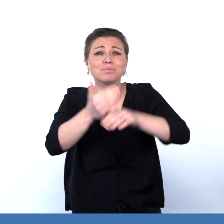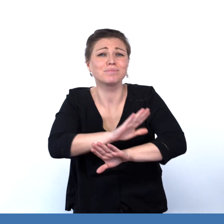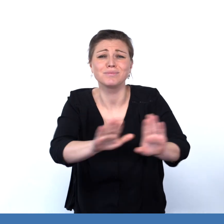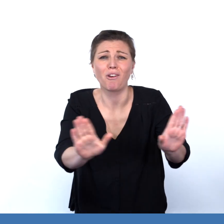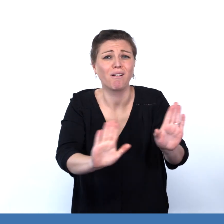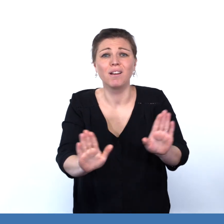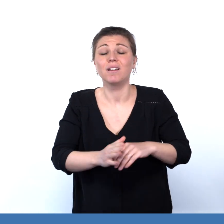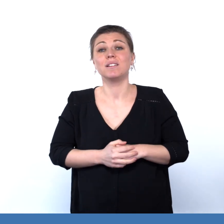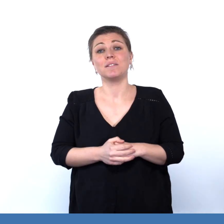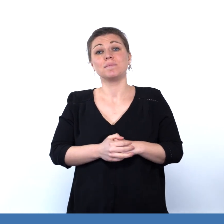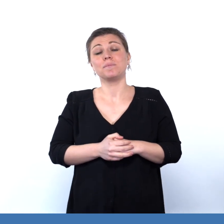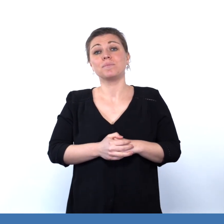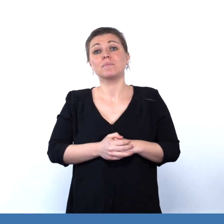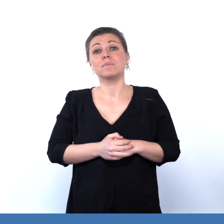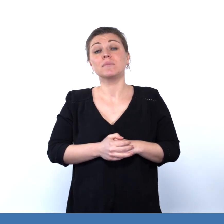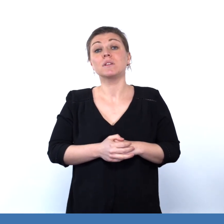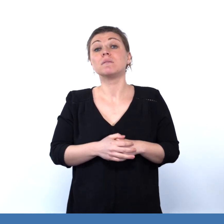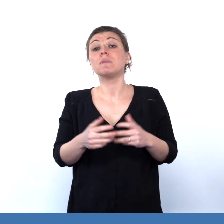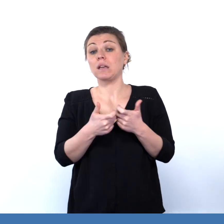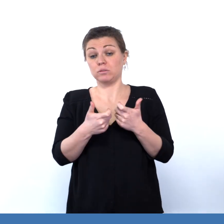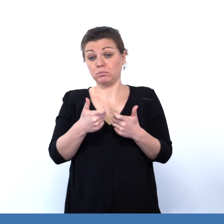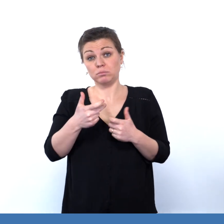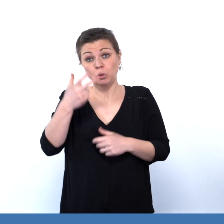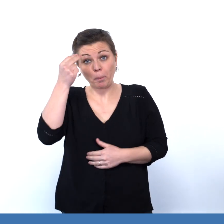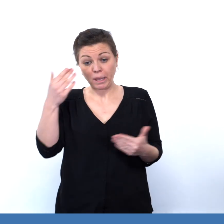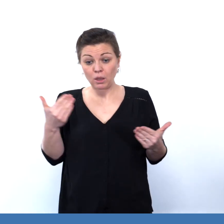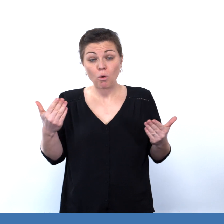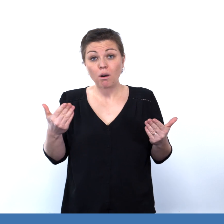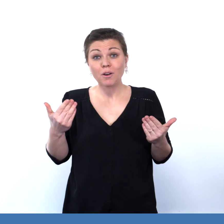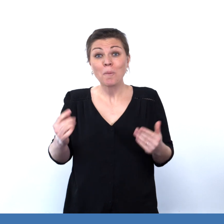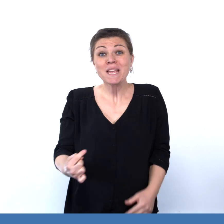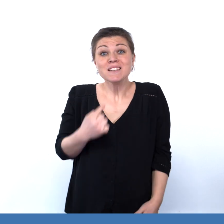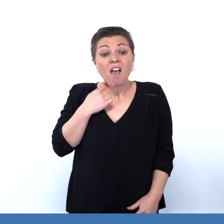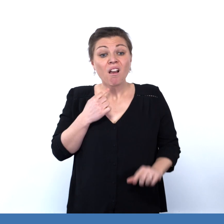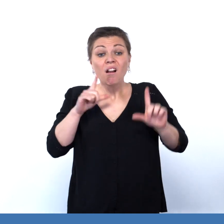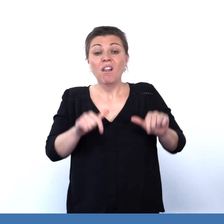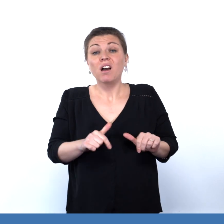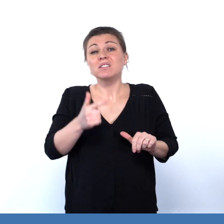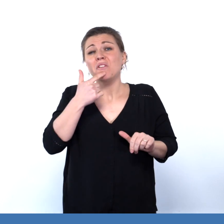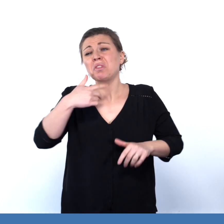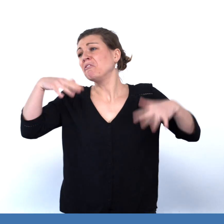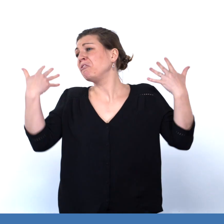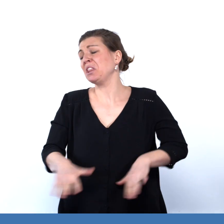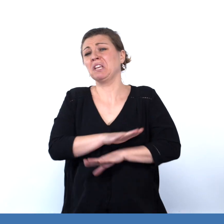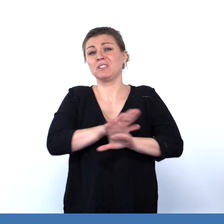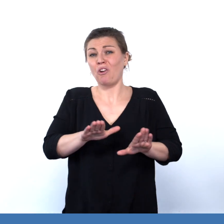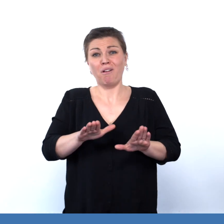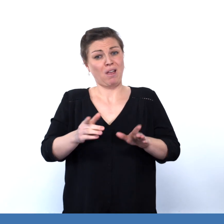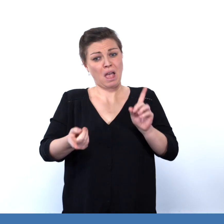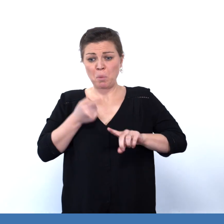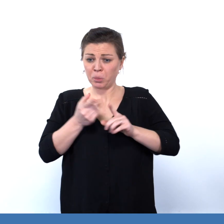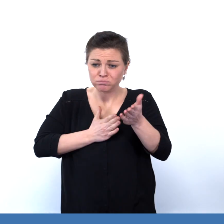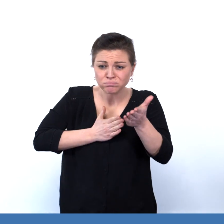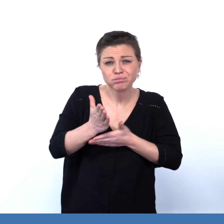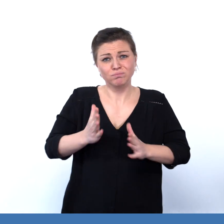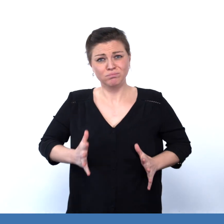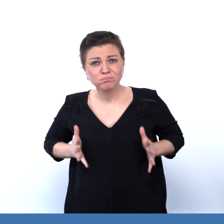deuxième des choses que j'ai appris, c'est pas parce que tu vis un échec que c'est la fin du monde. Il faut se bouger, il faut continuer. Moi, suite à